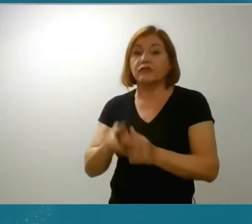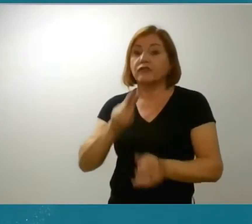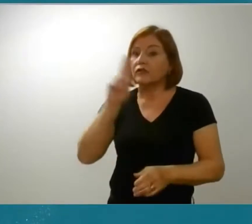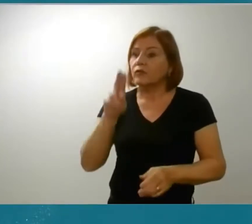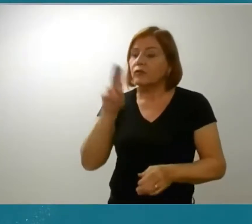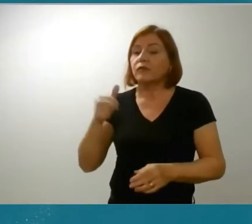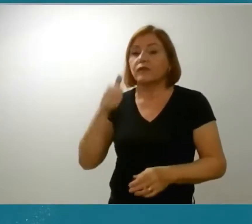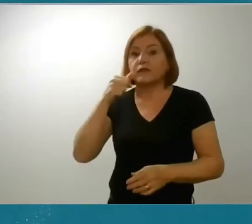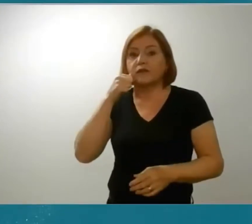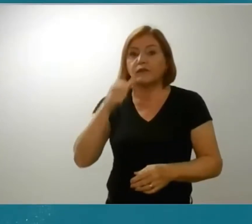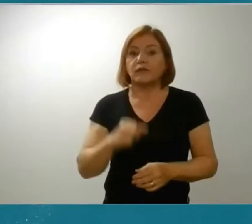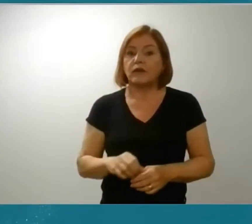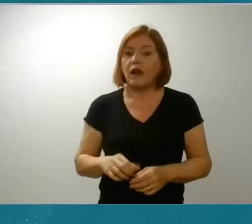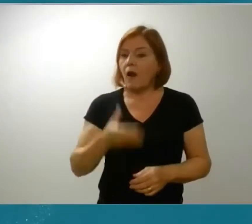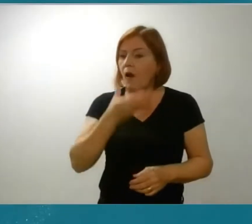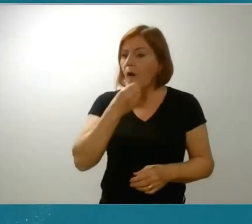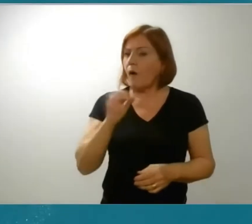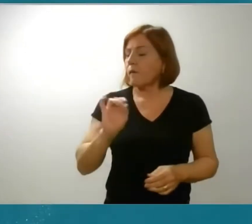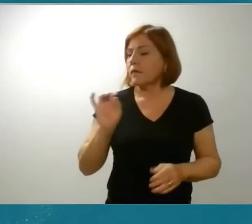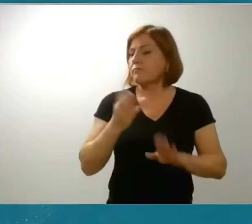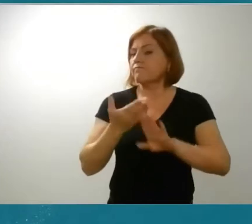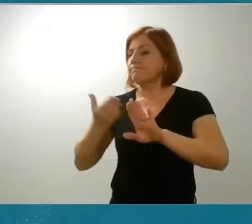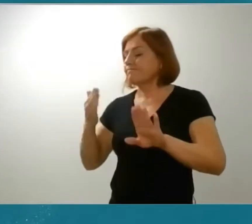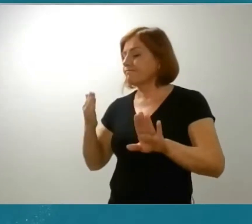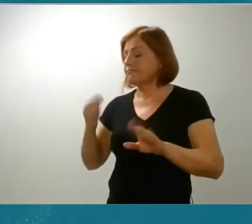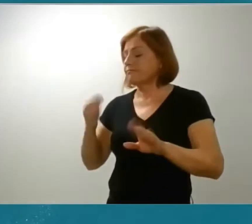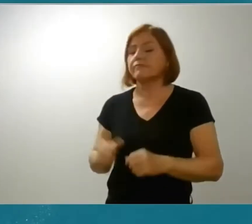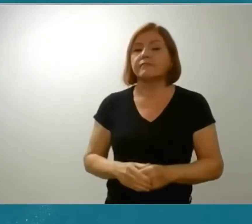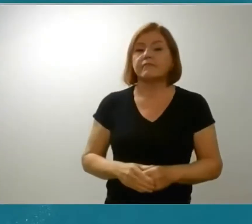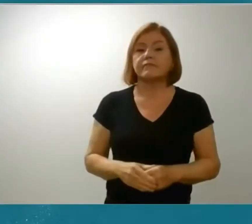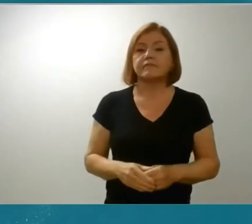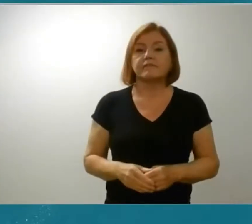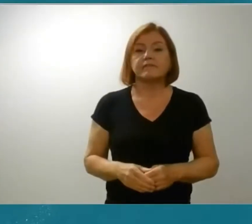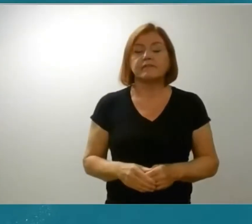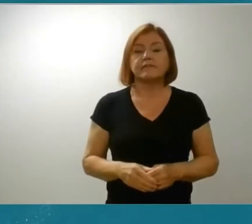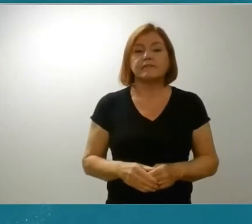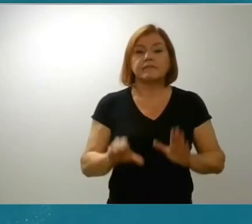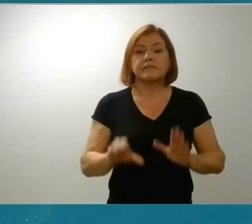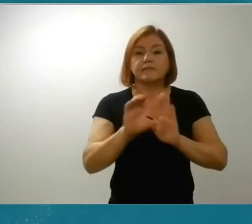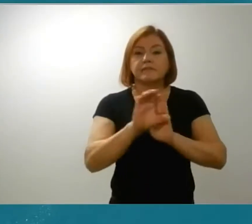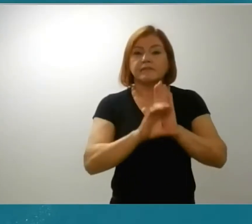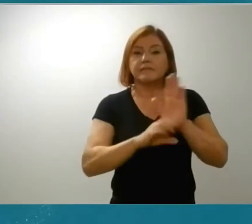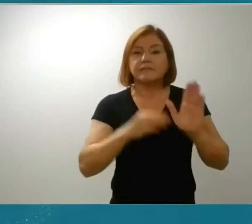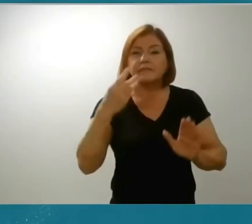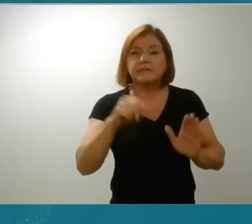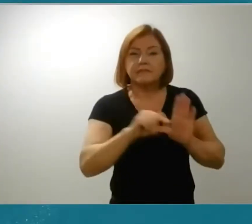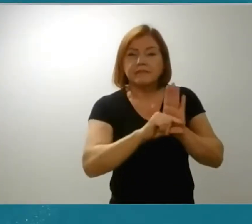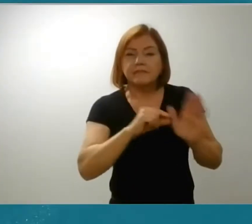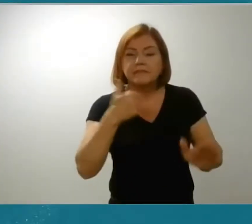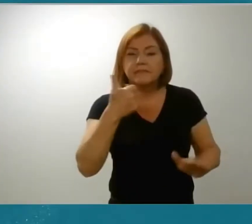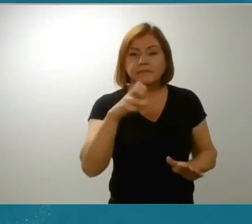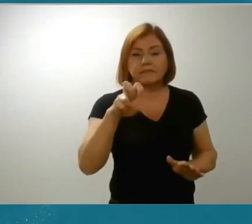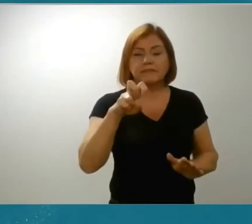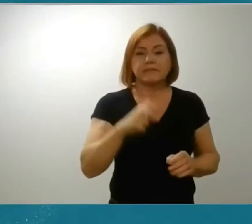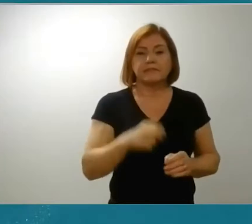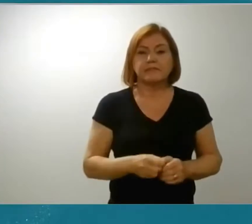participação nisso. Versículo 15, capítulo 3, versículo 15. Porém,